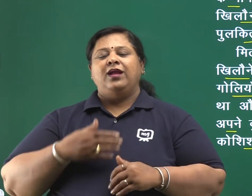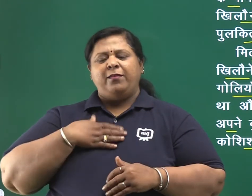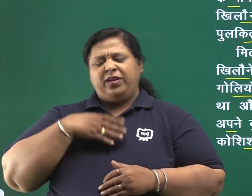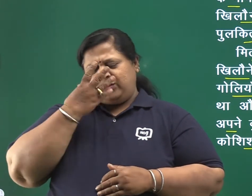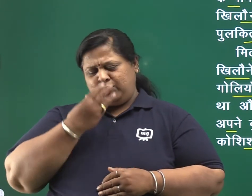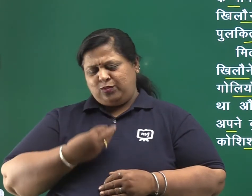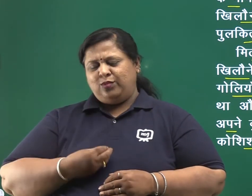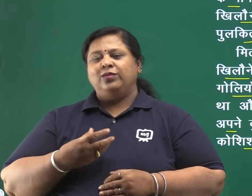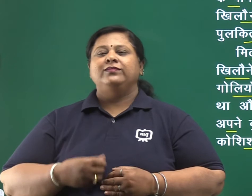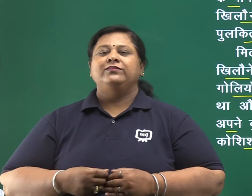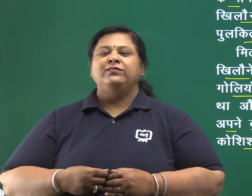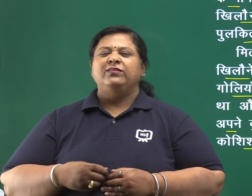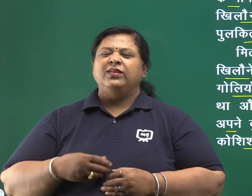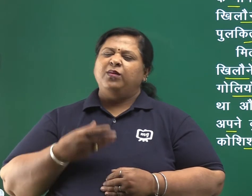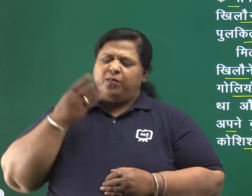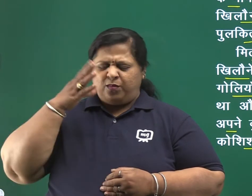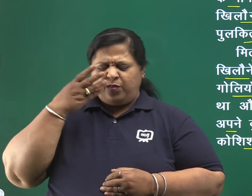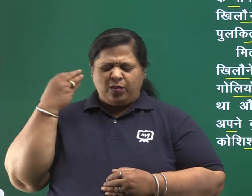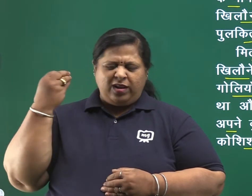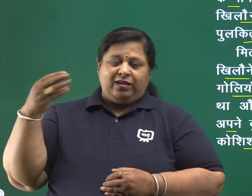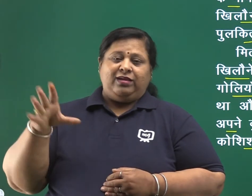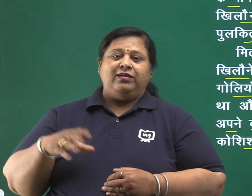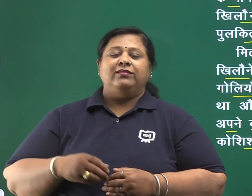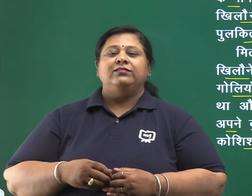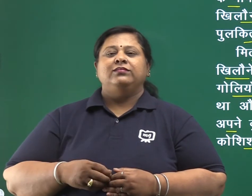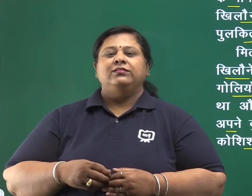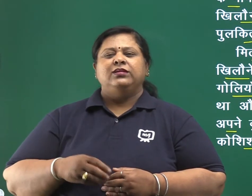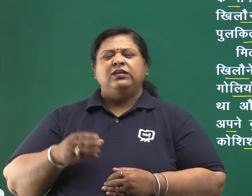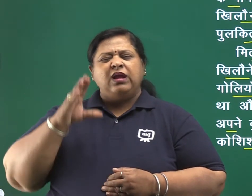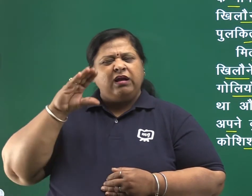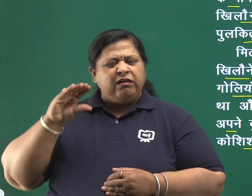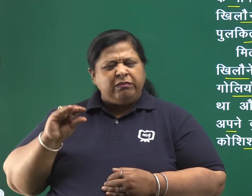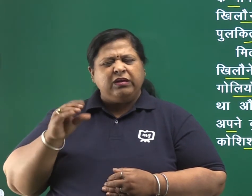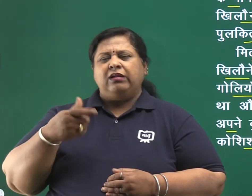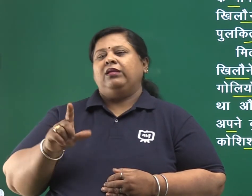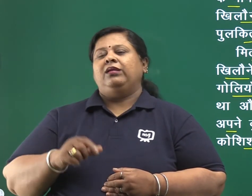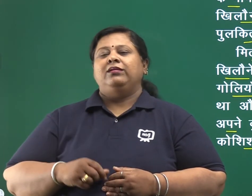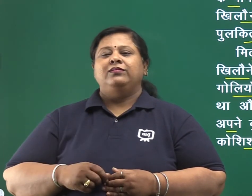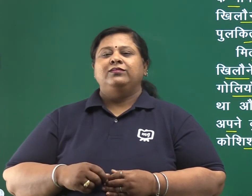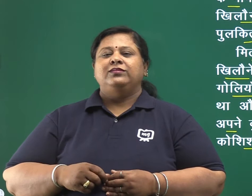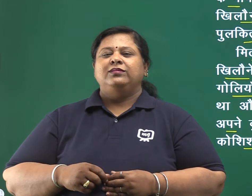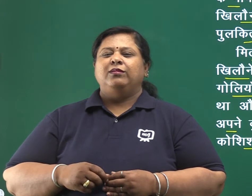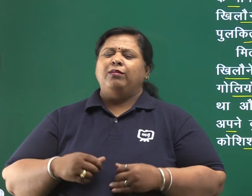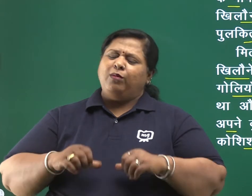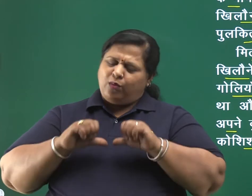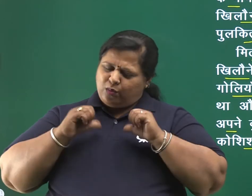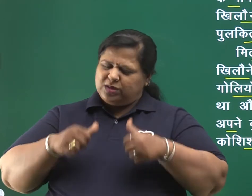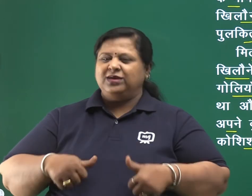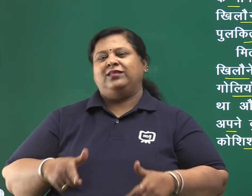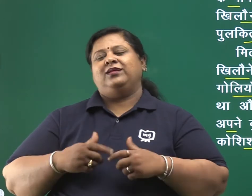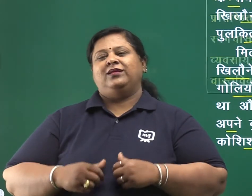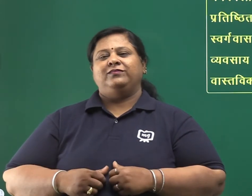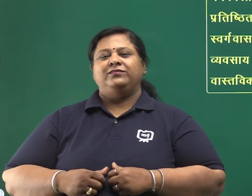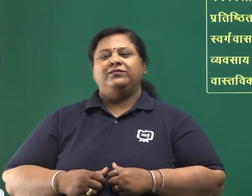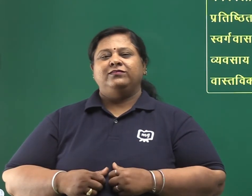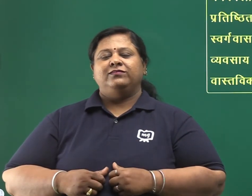अपने दुख को भूलने की या कम करने की कोशिश करता था।